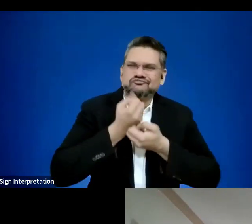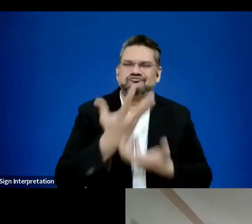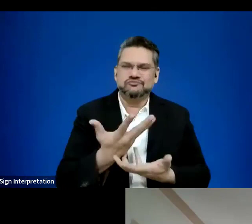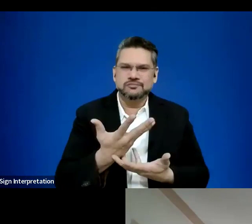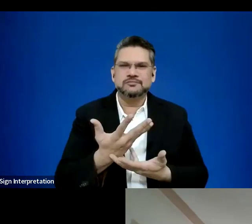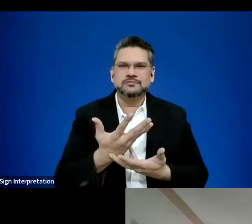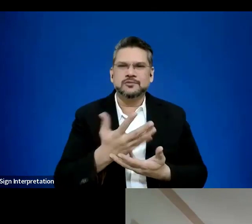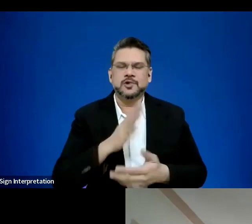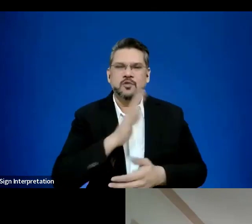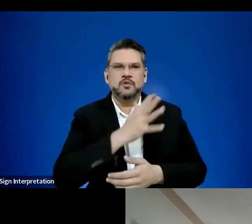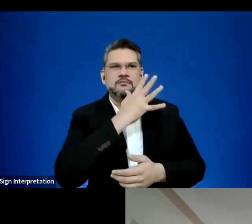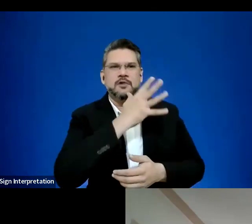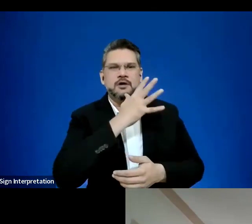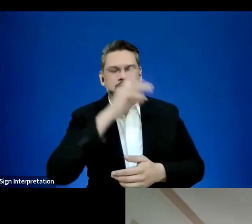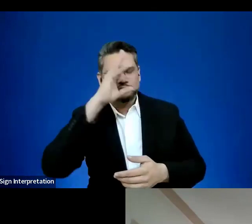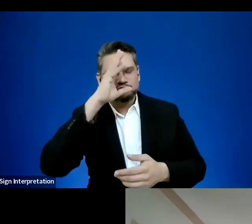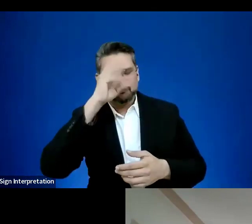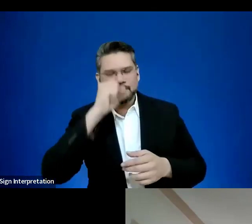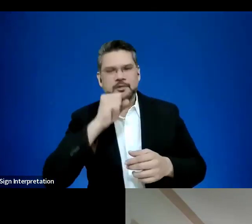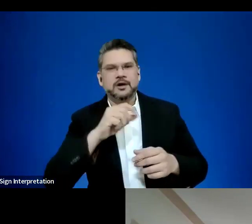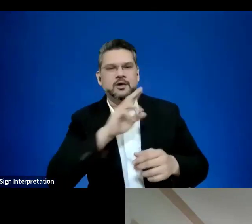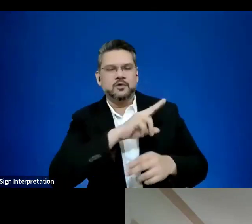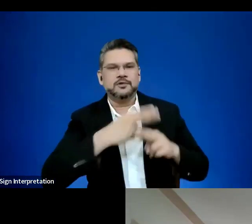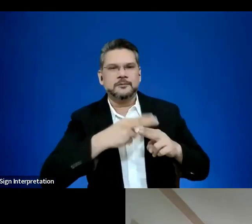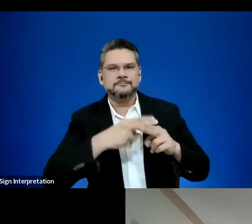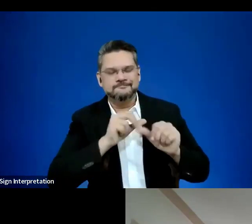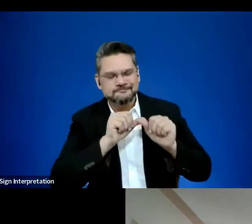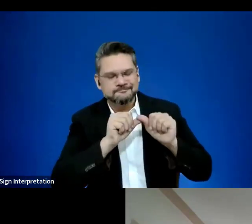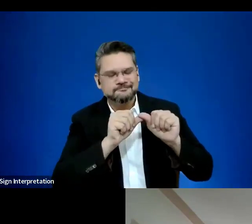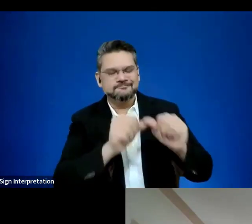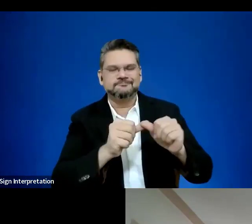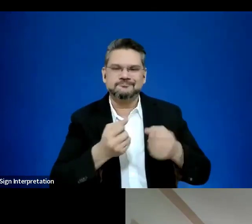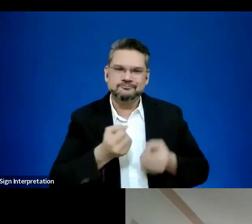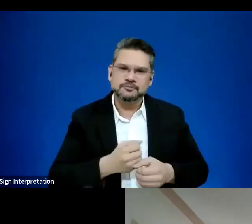我希望呢。能够让这些大家都可以